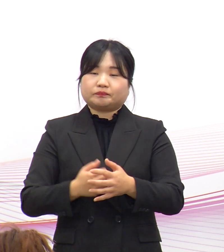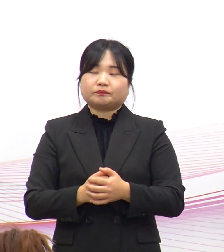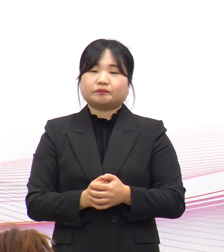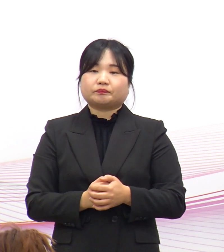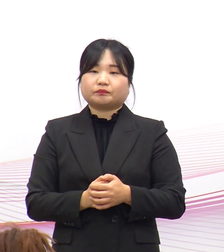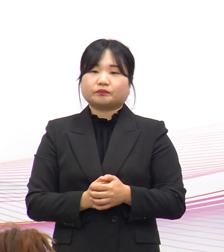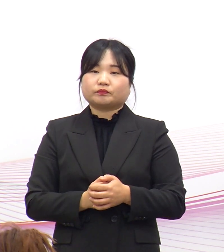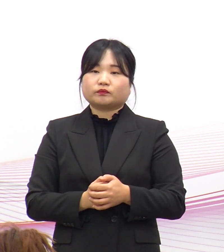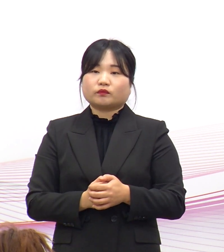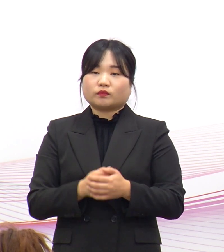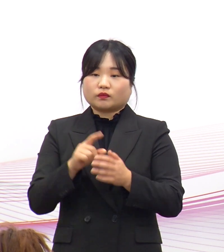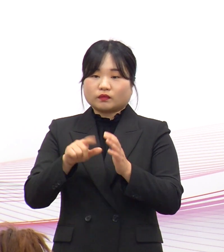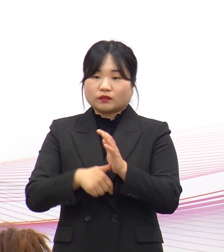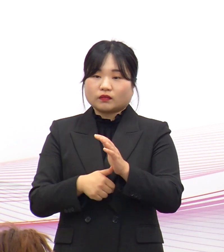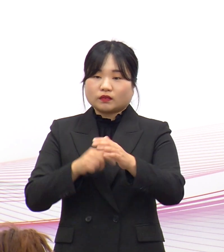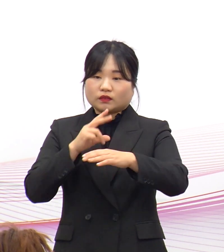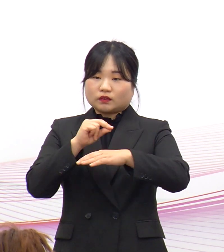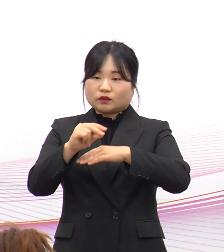그런 해에 저희가